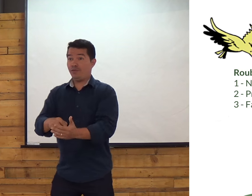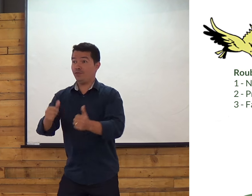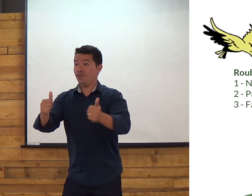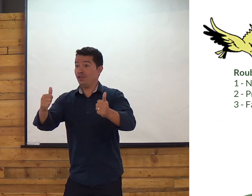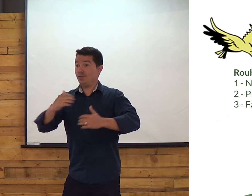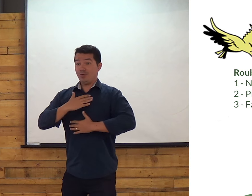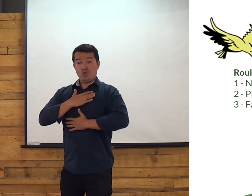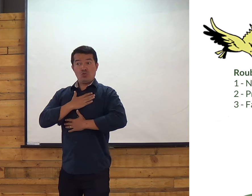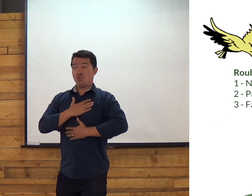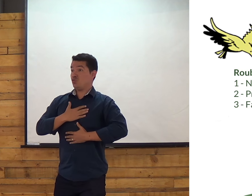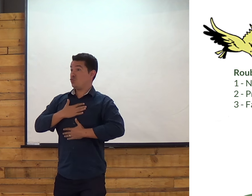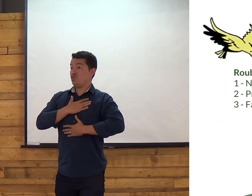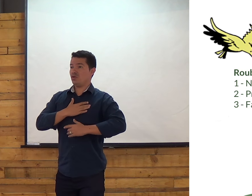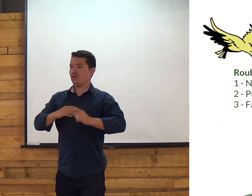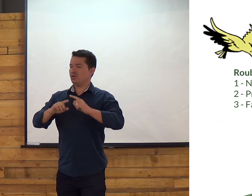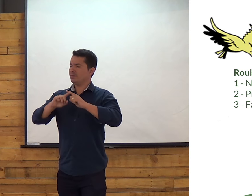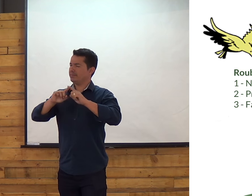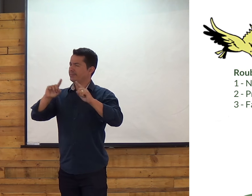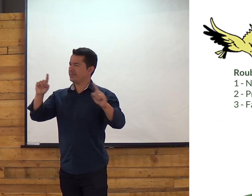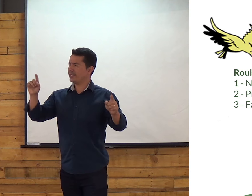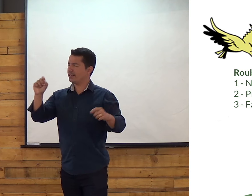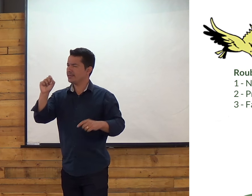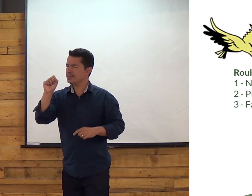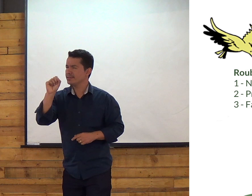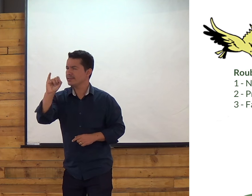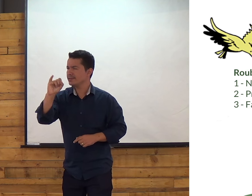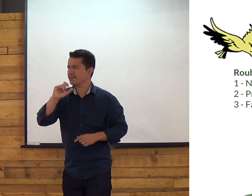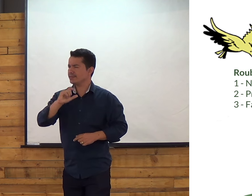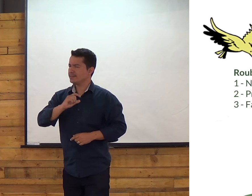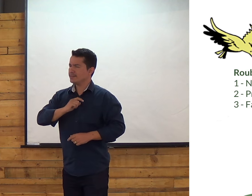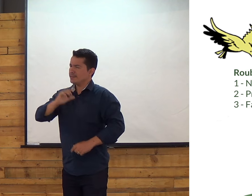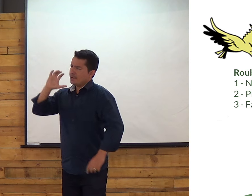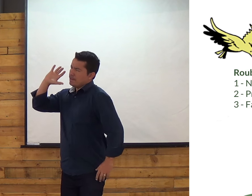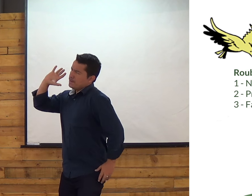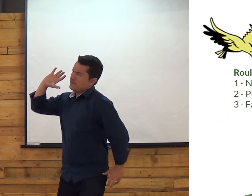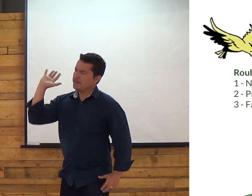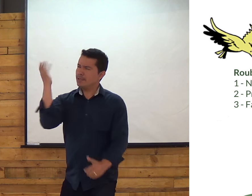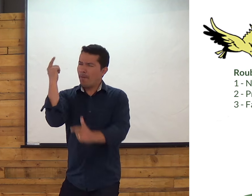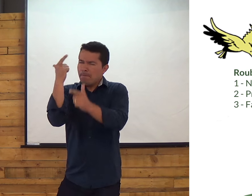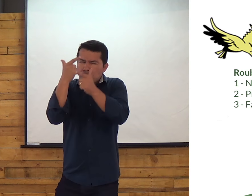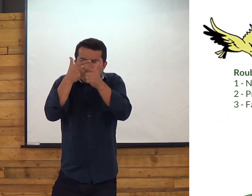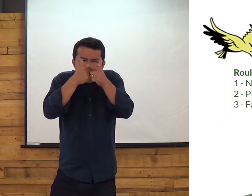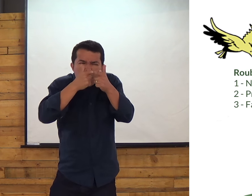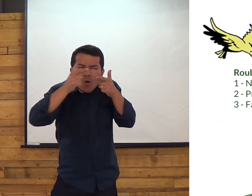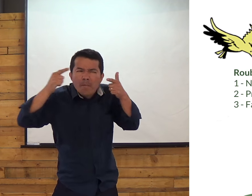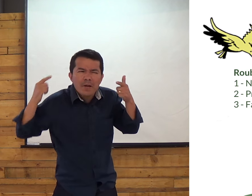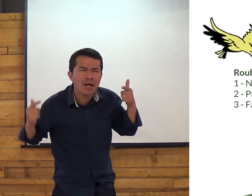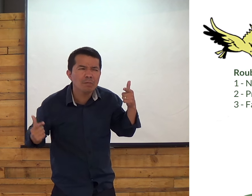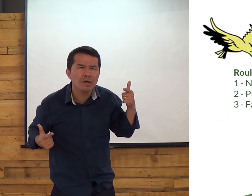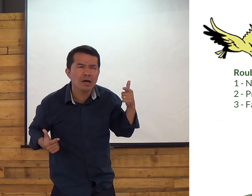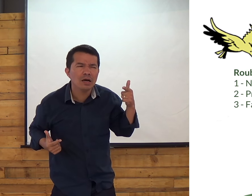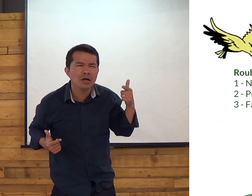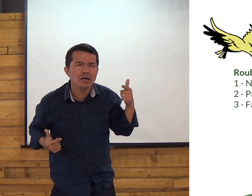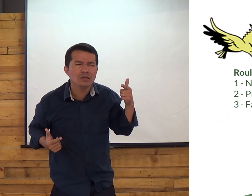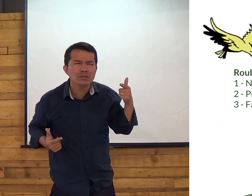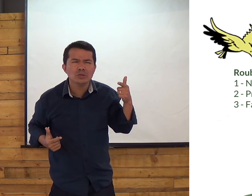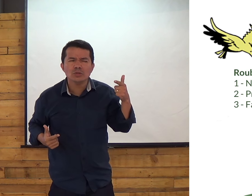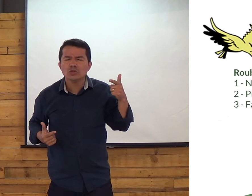a vida, firmes, tranquilos, satisfeitos. Mas se acontece algum